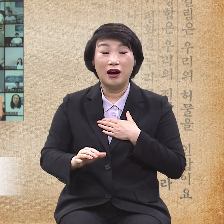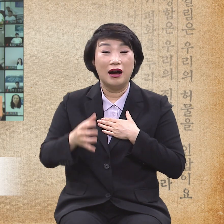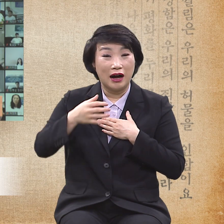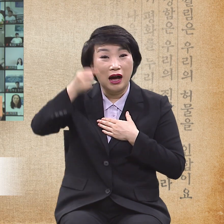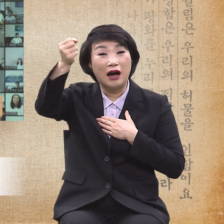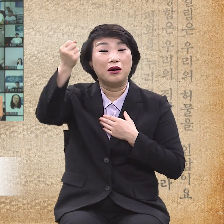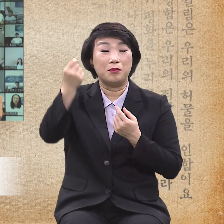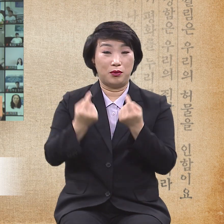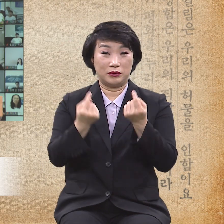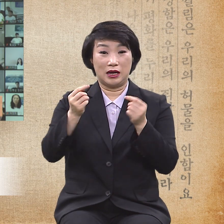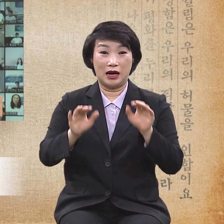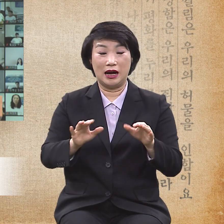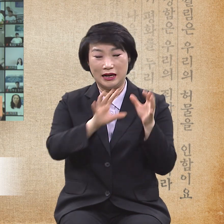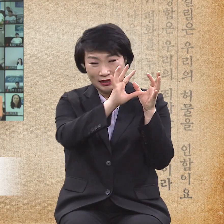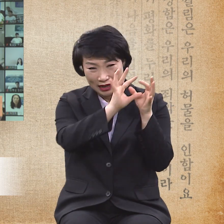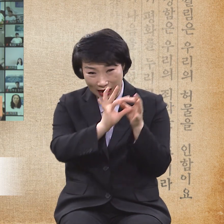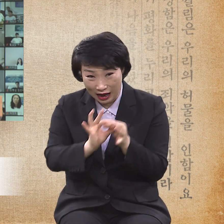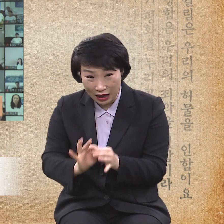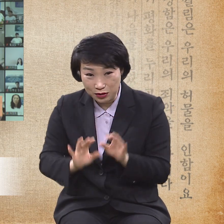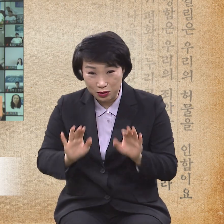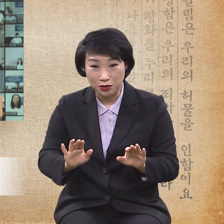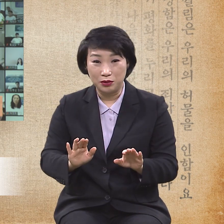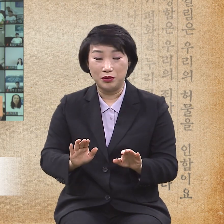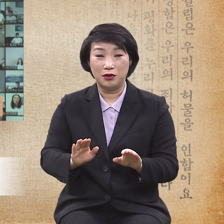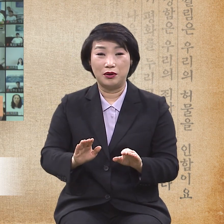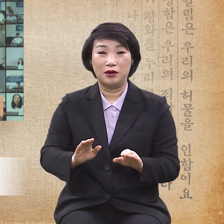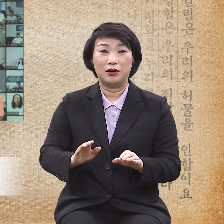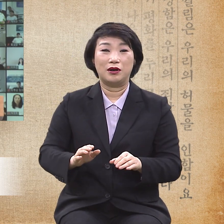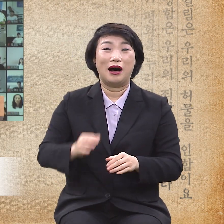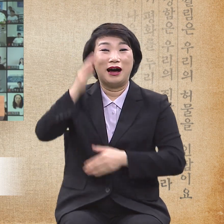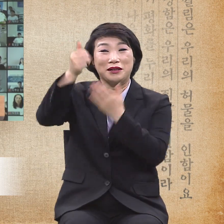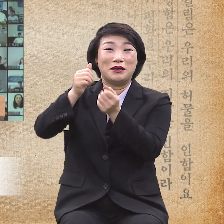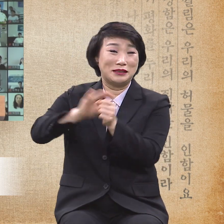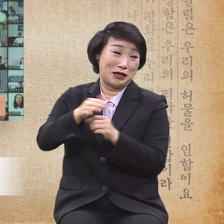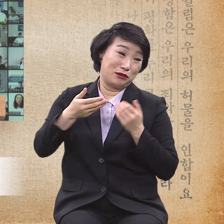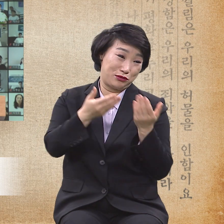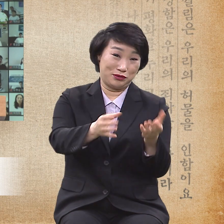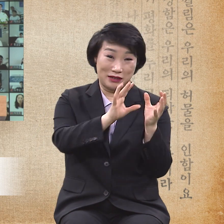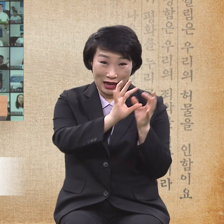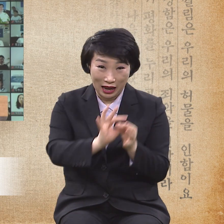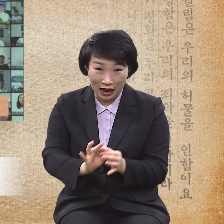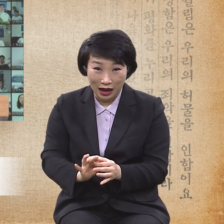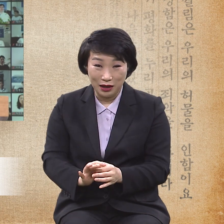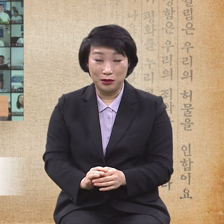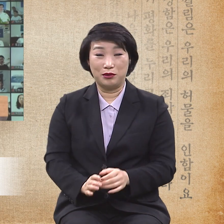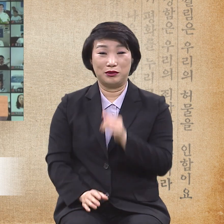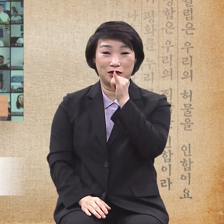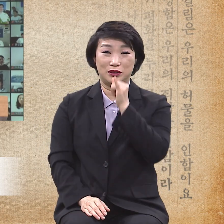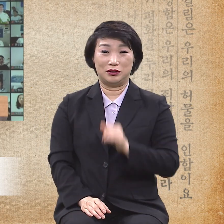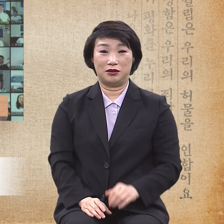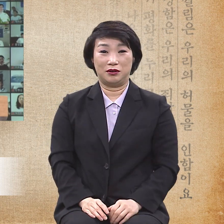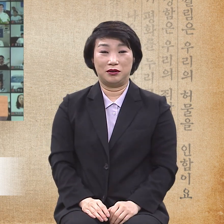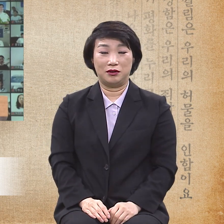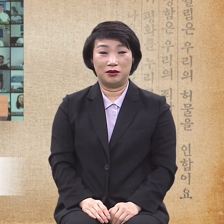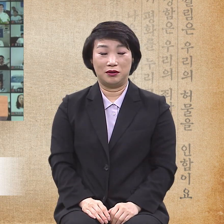받으려고 하기보다는 계속 주시기만 하시는 것이기에